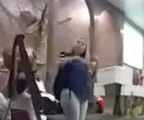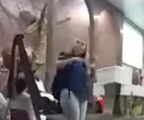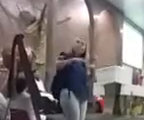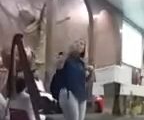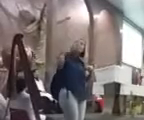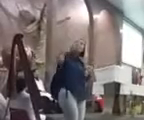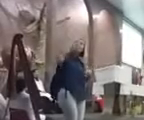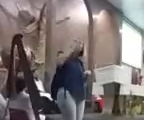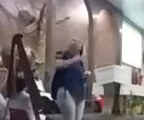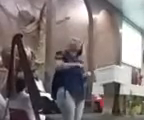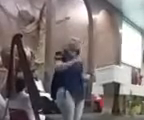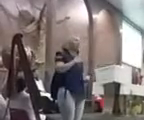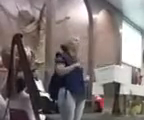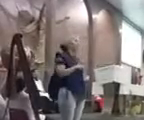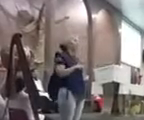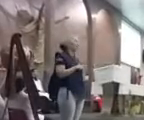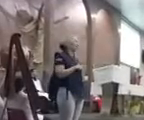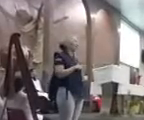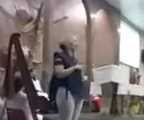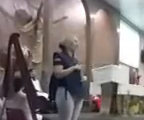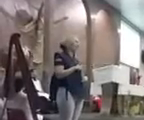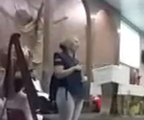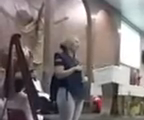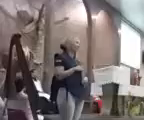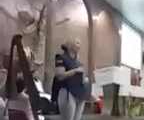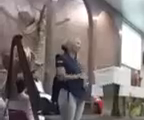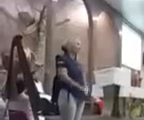Deus. Por isso, cantemos assim.